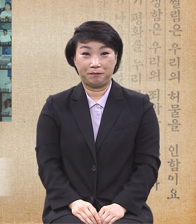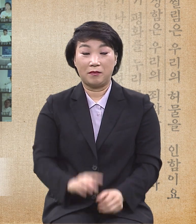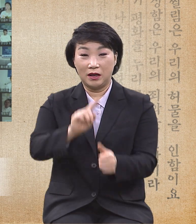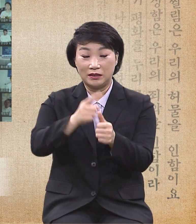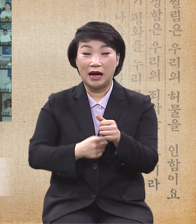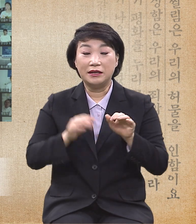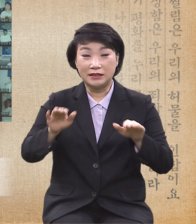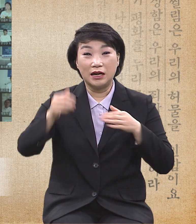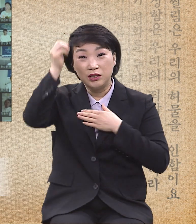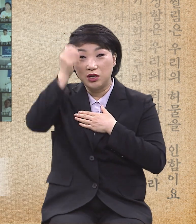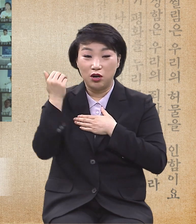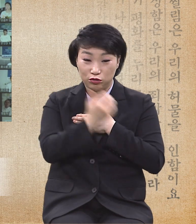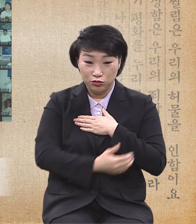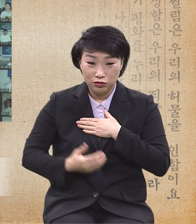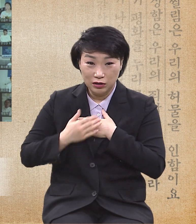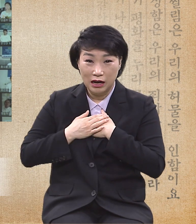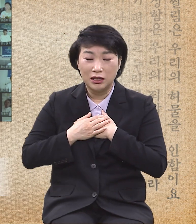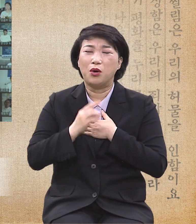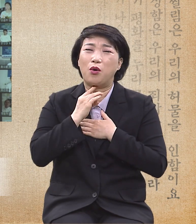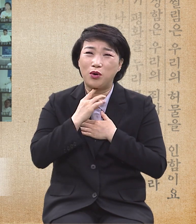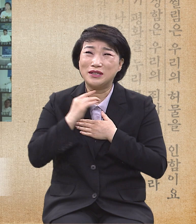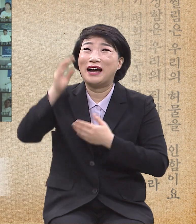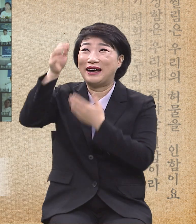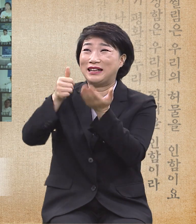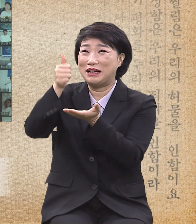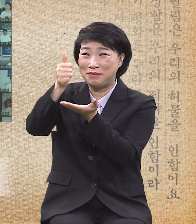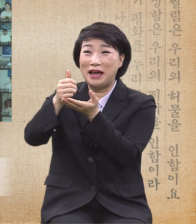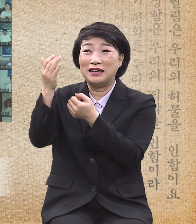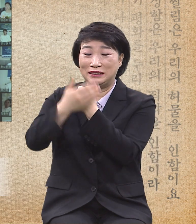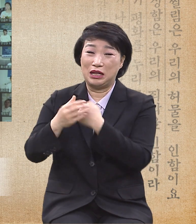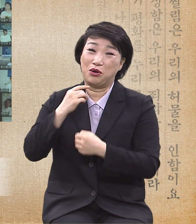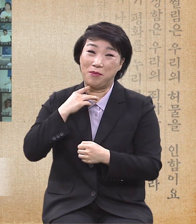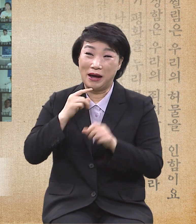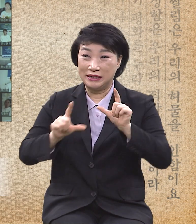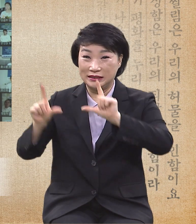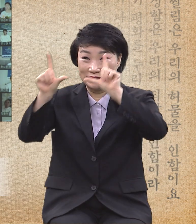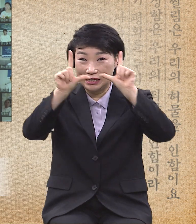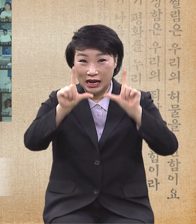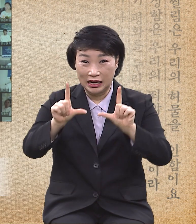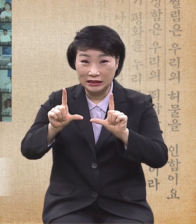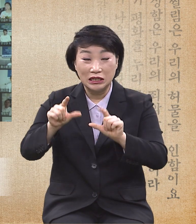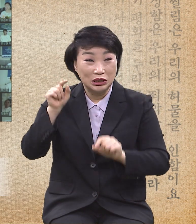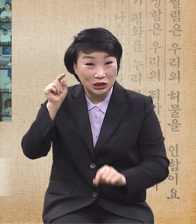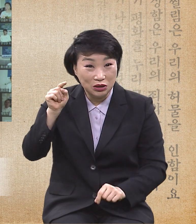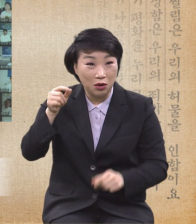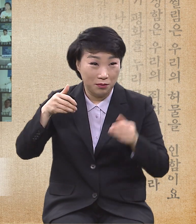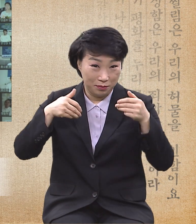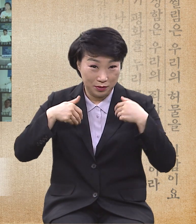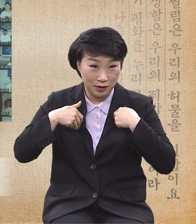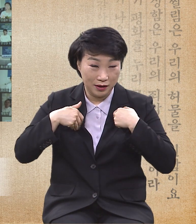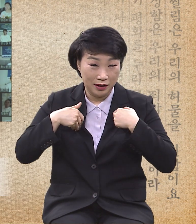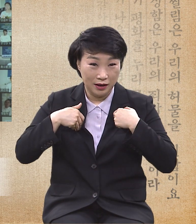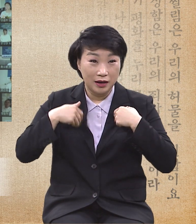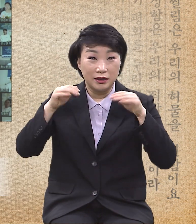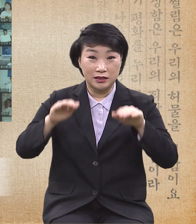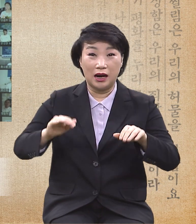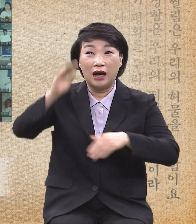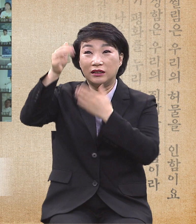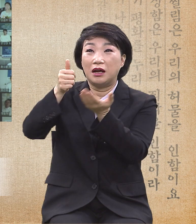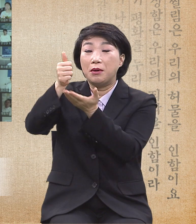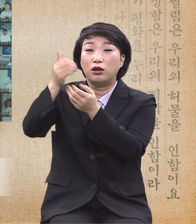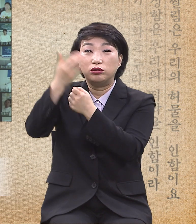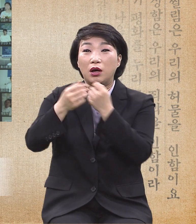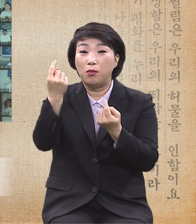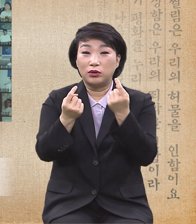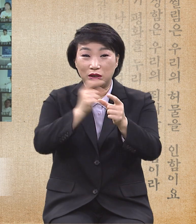그러므로 영역간에 오직 하나님의 은혜로만 살아가는 것인 것을, 하나님의